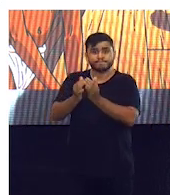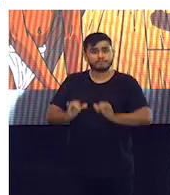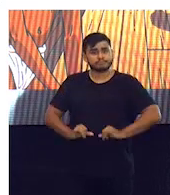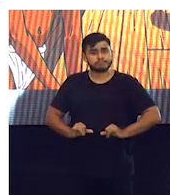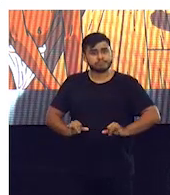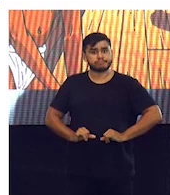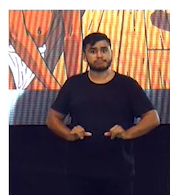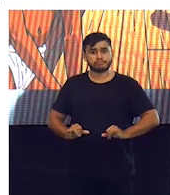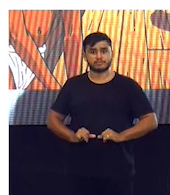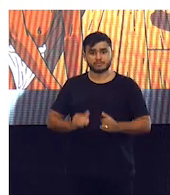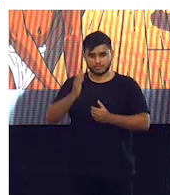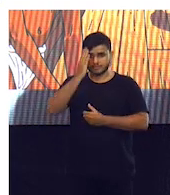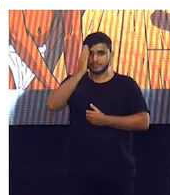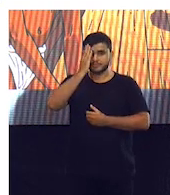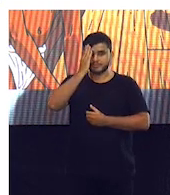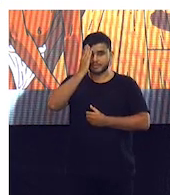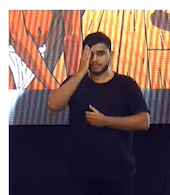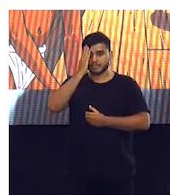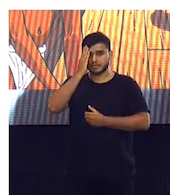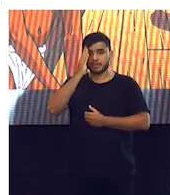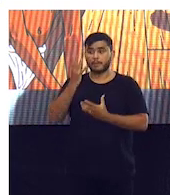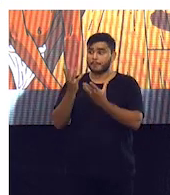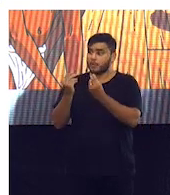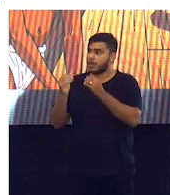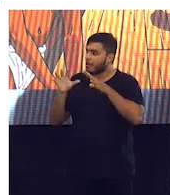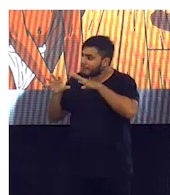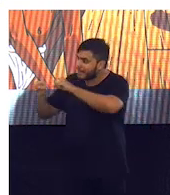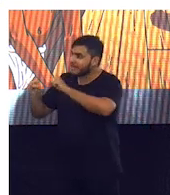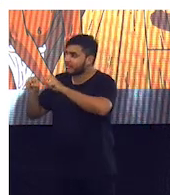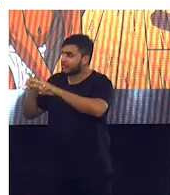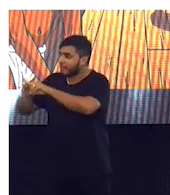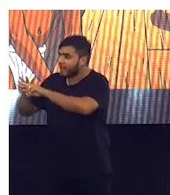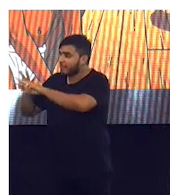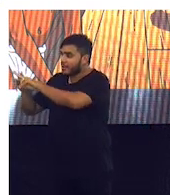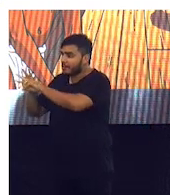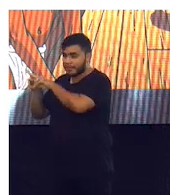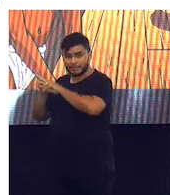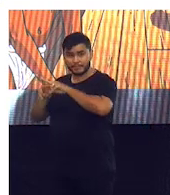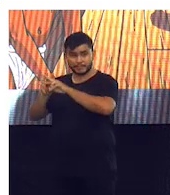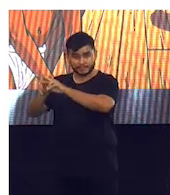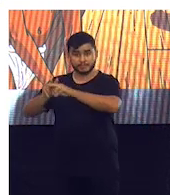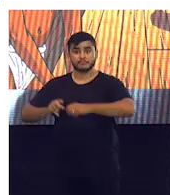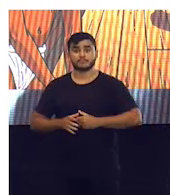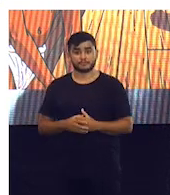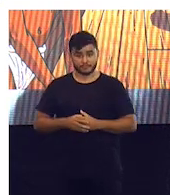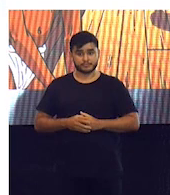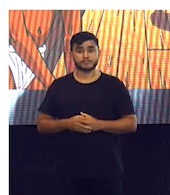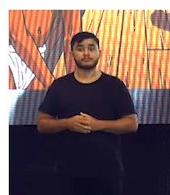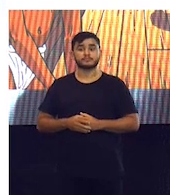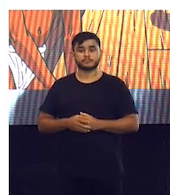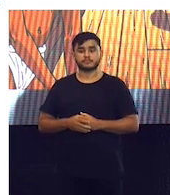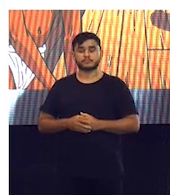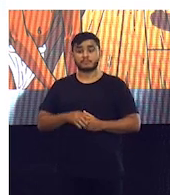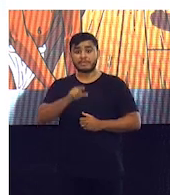Entravam 600 e saíam 200. Todo dia gente era jogada no mar.